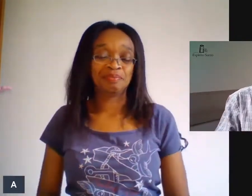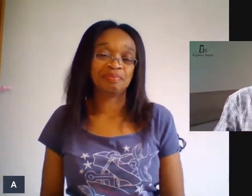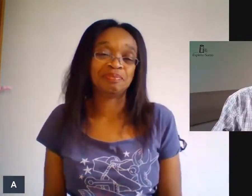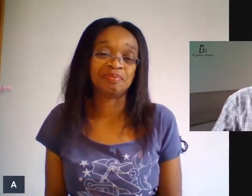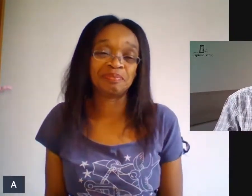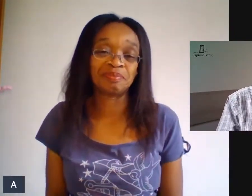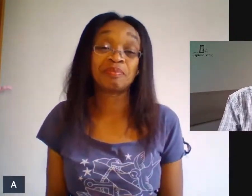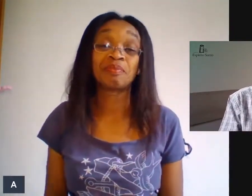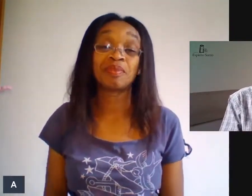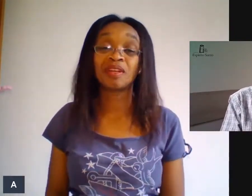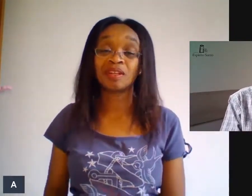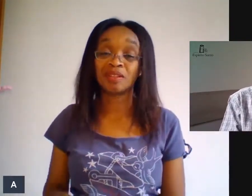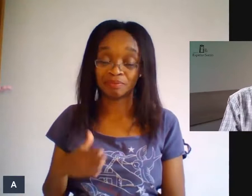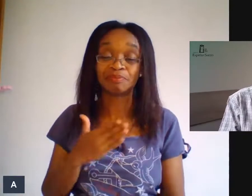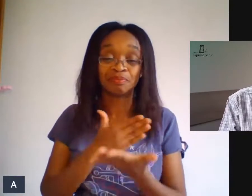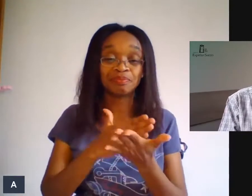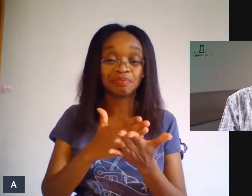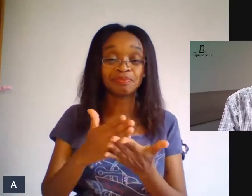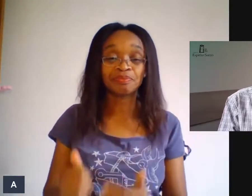Continuando,